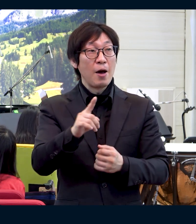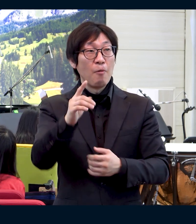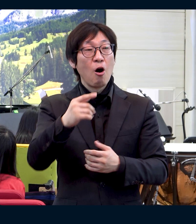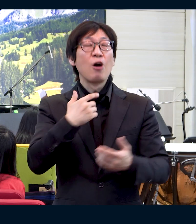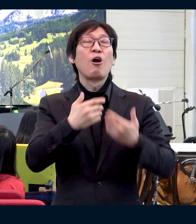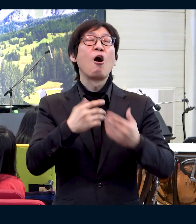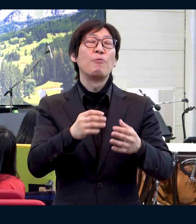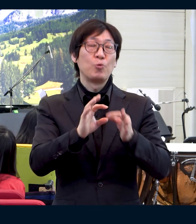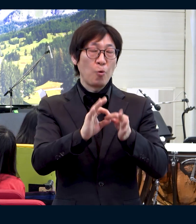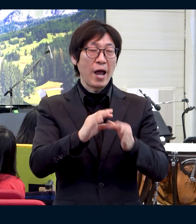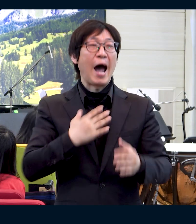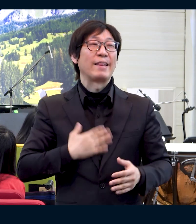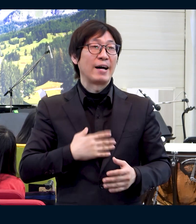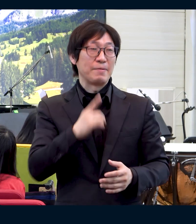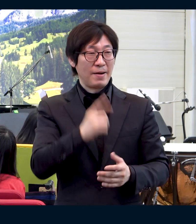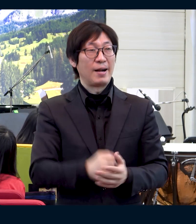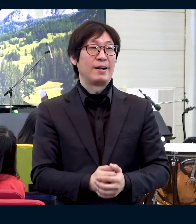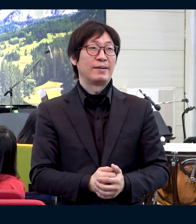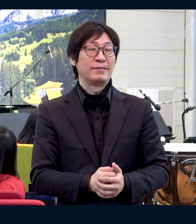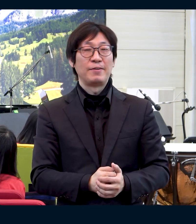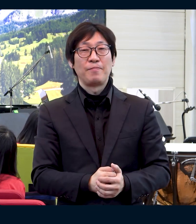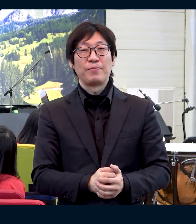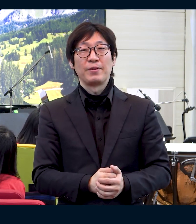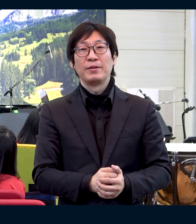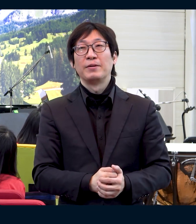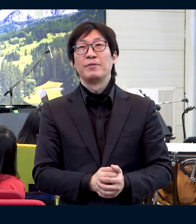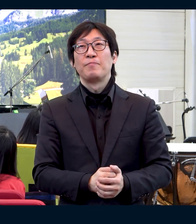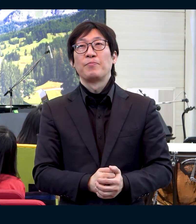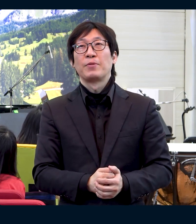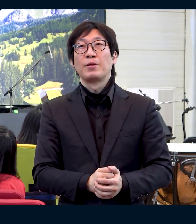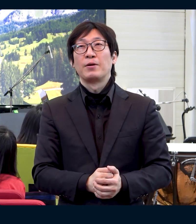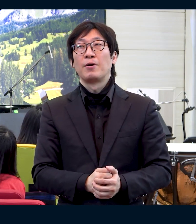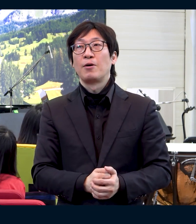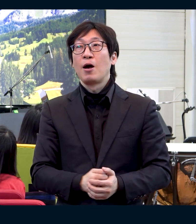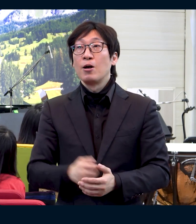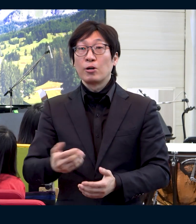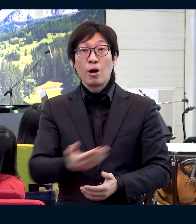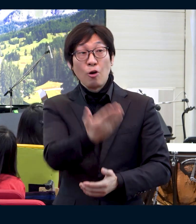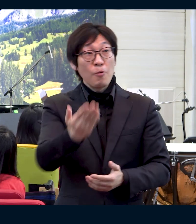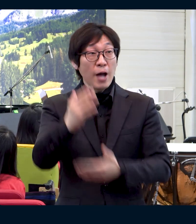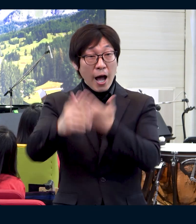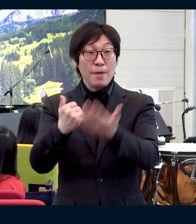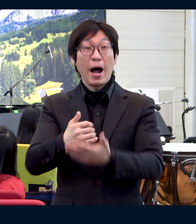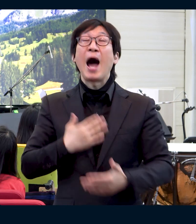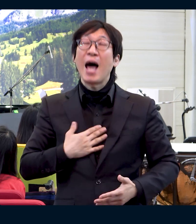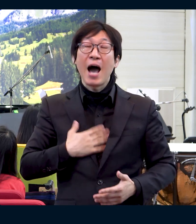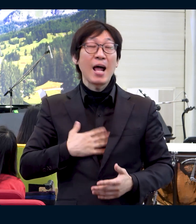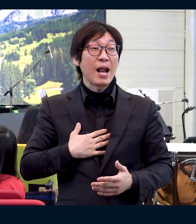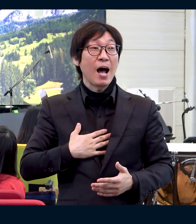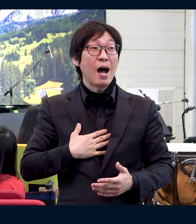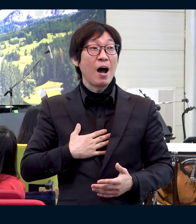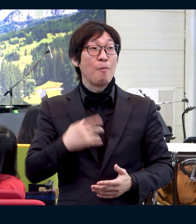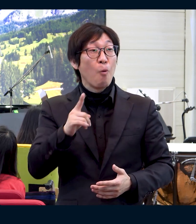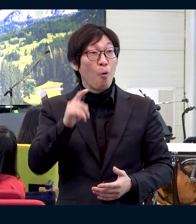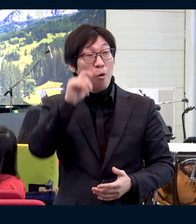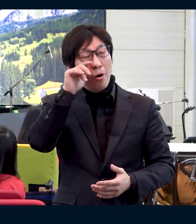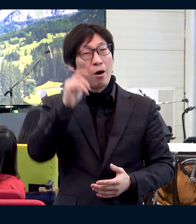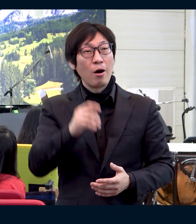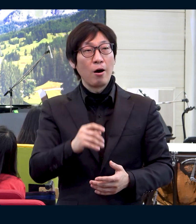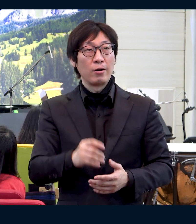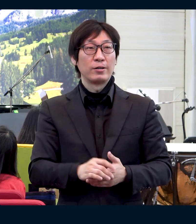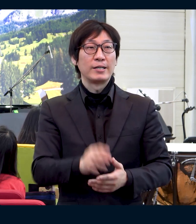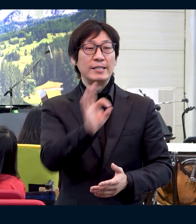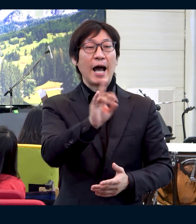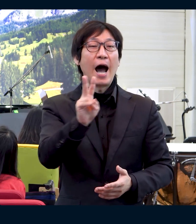것, 그것을 우리는 히브리 원어로 야다라고 합니다. 그래서 우리는 하나님을 안다라고 했을 때 온유하신